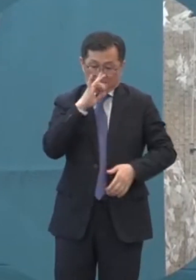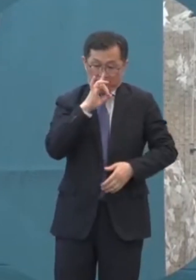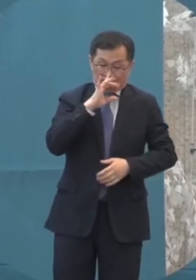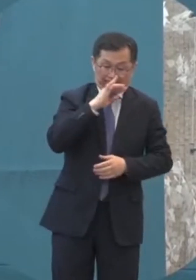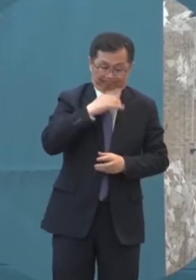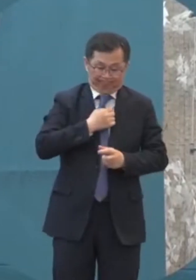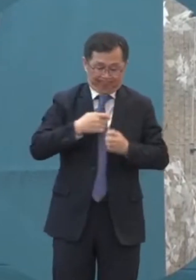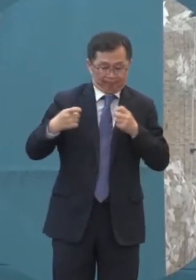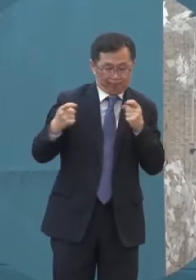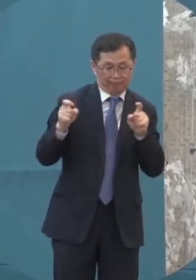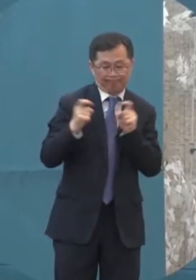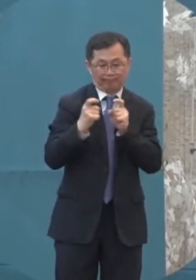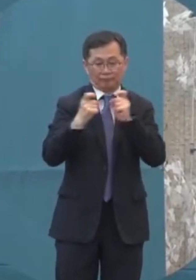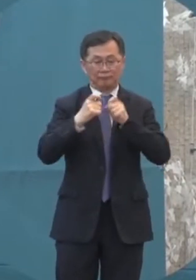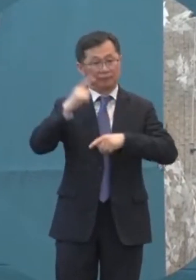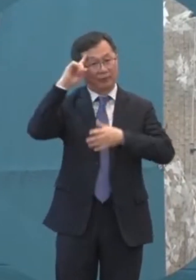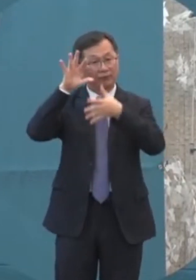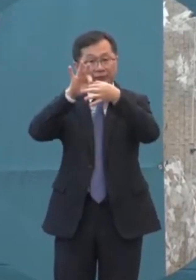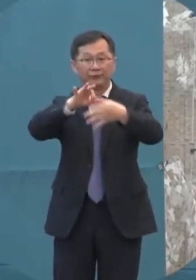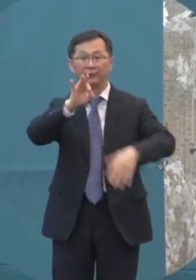이합 집산에는 관심이 없습니다.